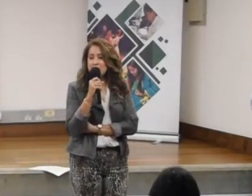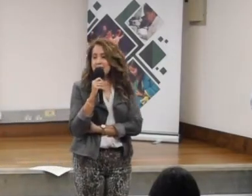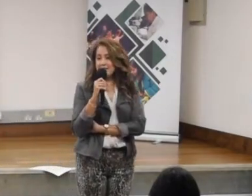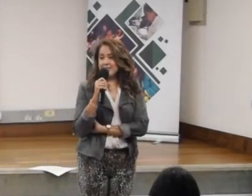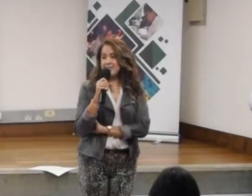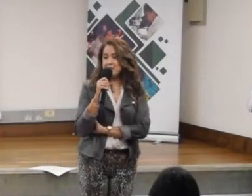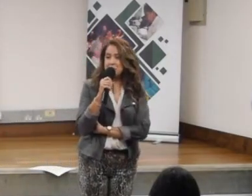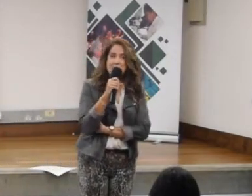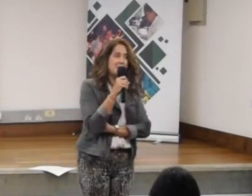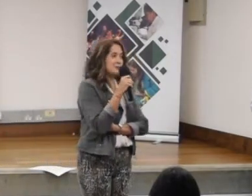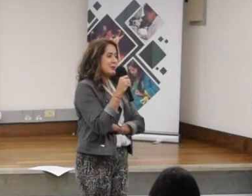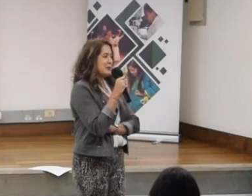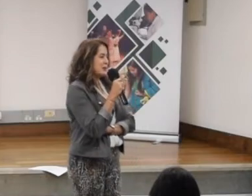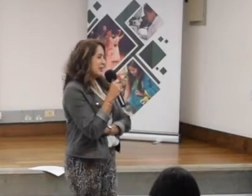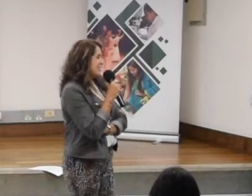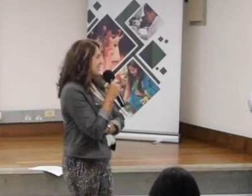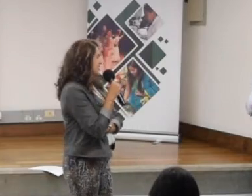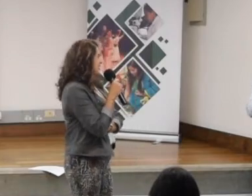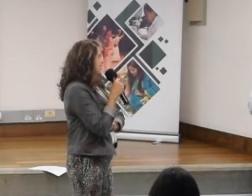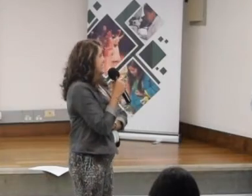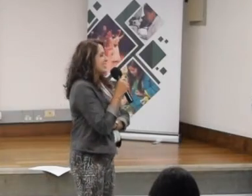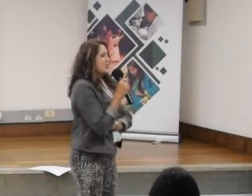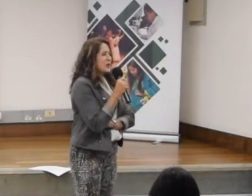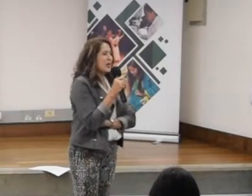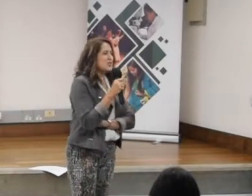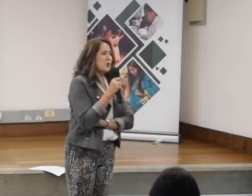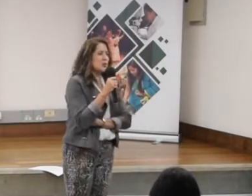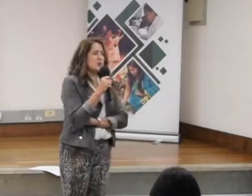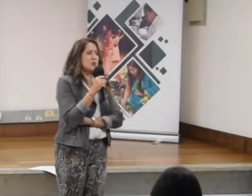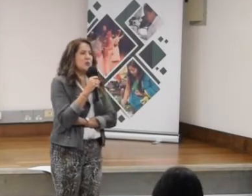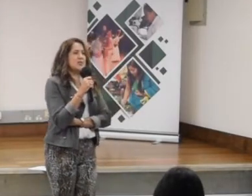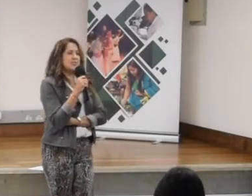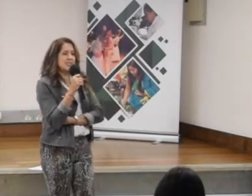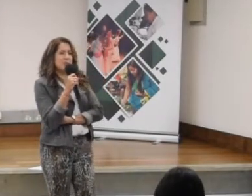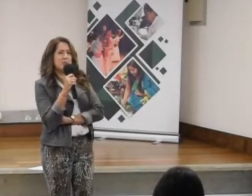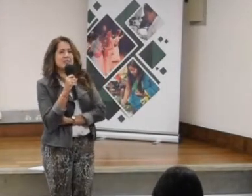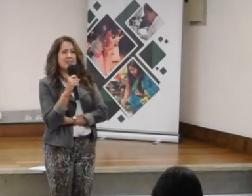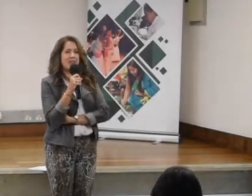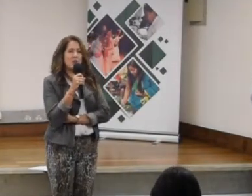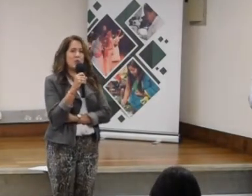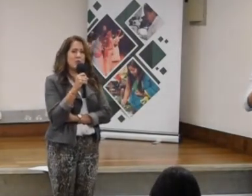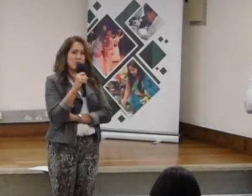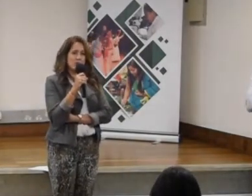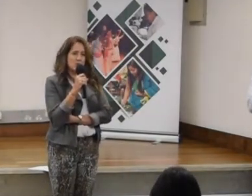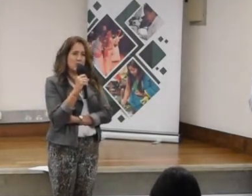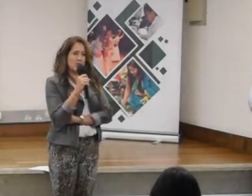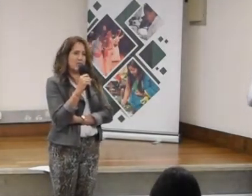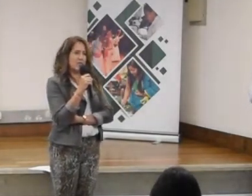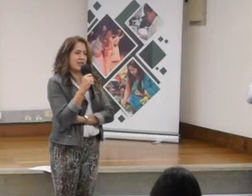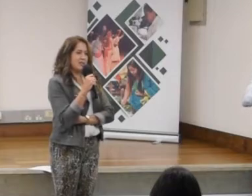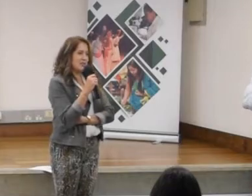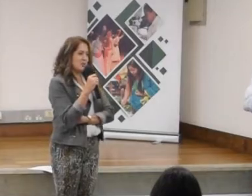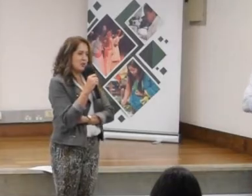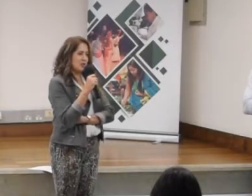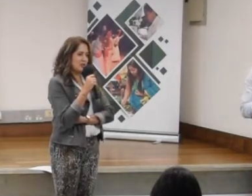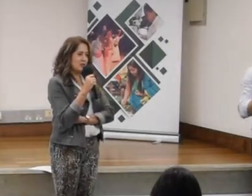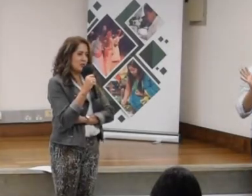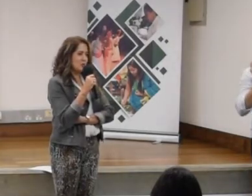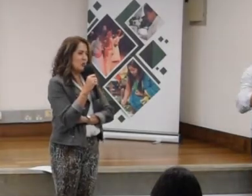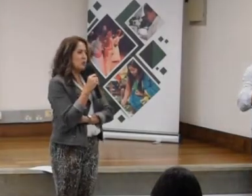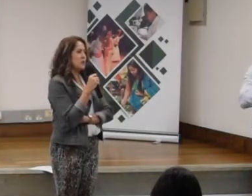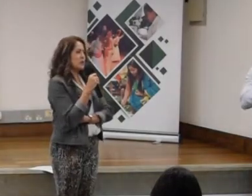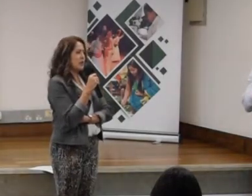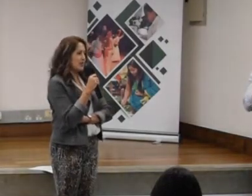a 53 de diciembre estamos todavía, ¿no? Todavía es oportuno y siempre será oportuno desearles a